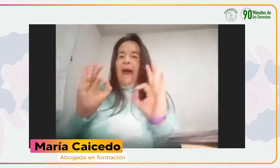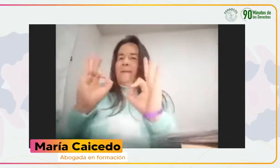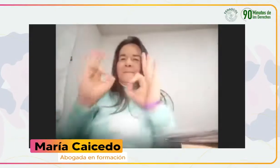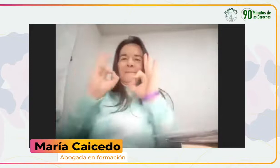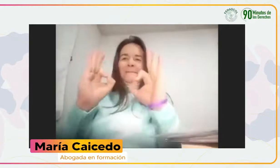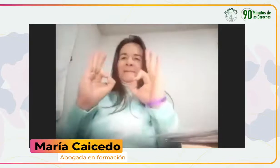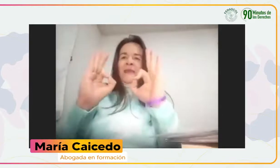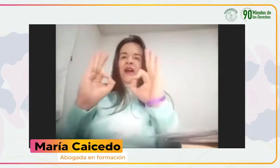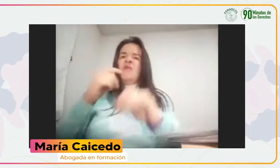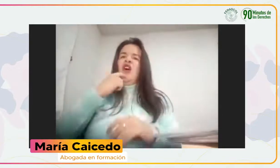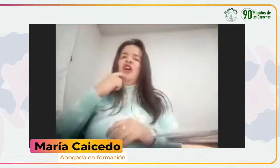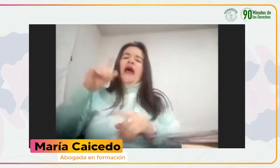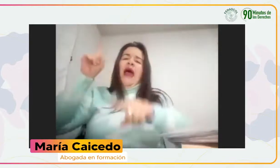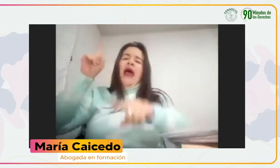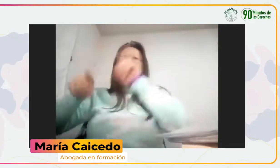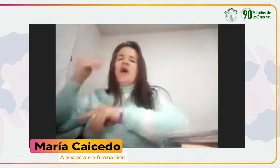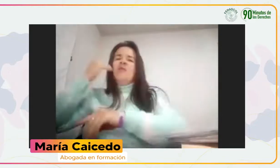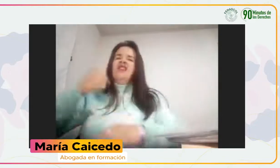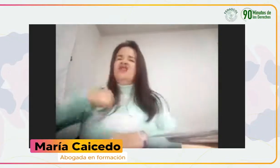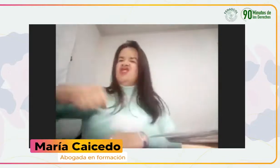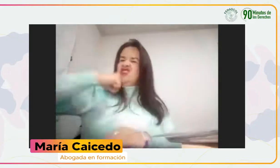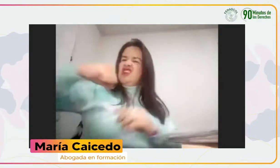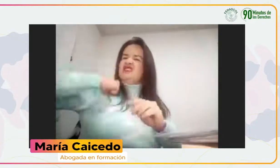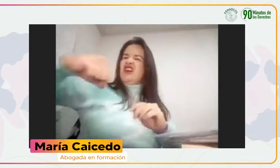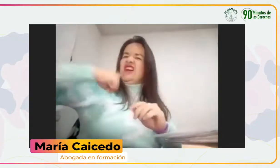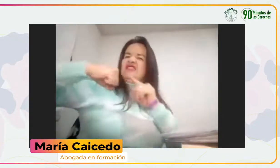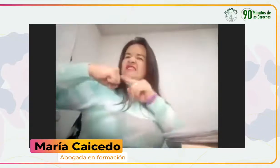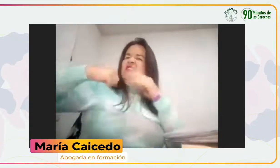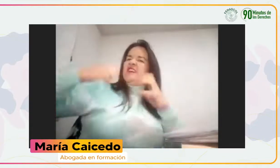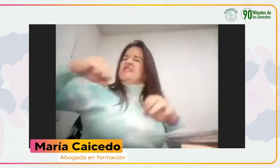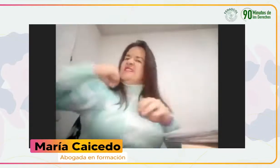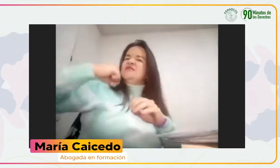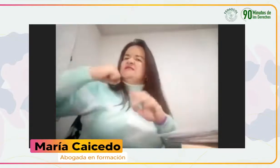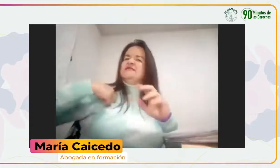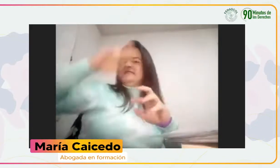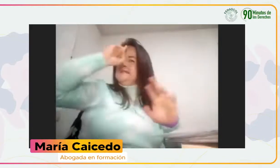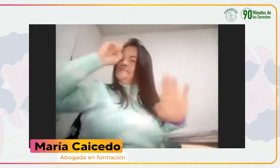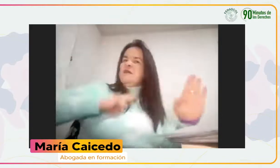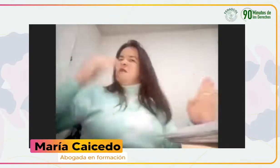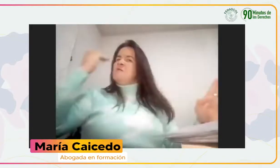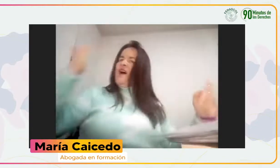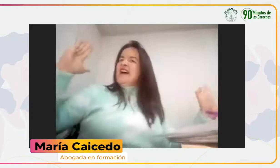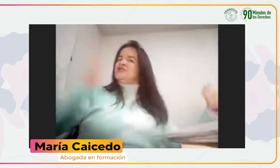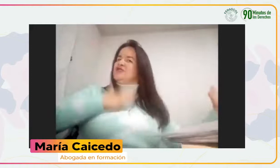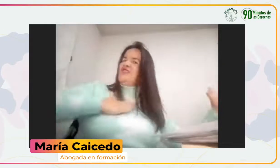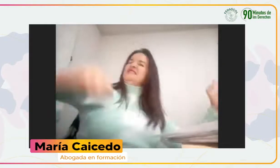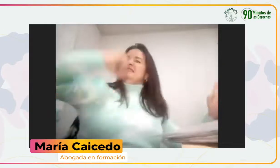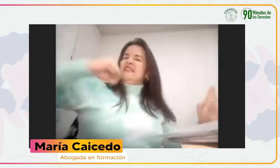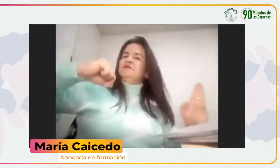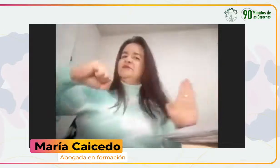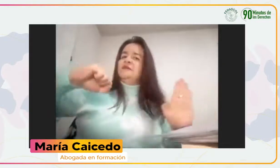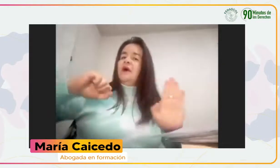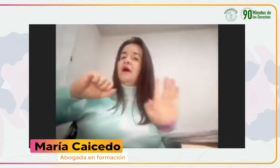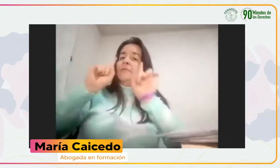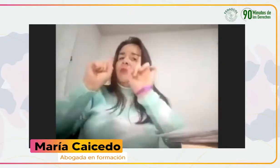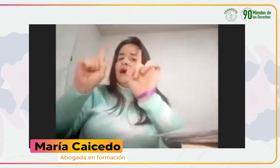primera medida es lo que necesitamos, lograr este proceso de igualdad, de decir, bueno, la reivindicación de los derechos